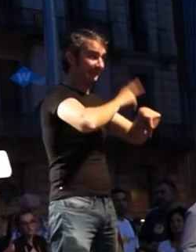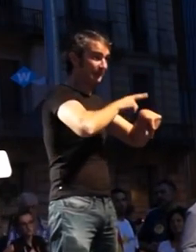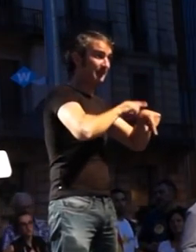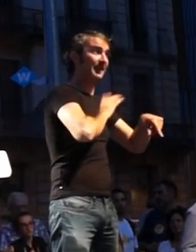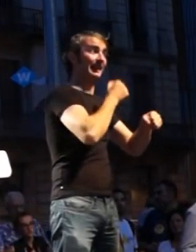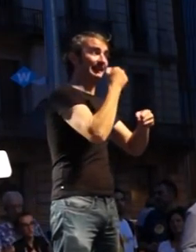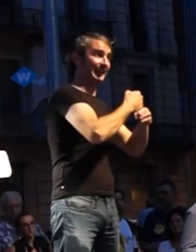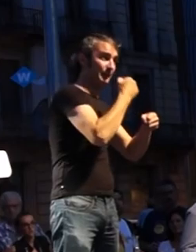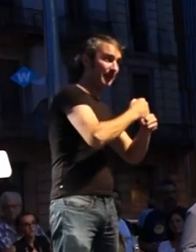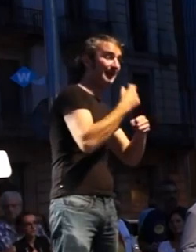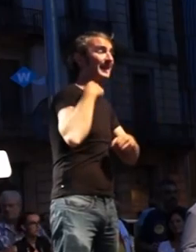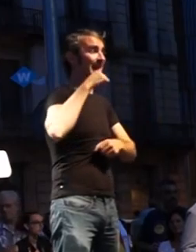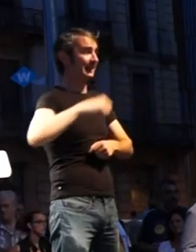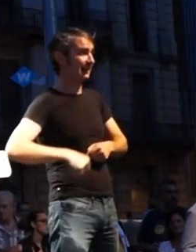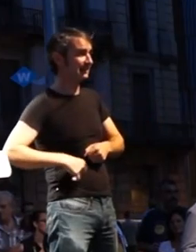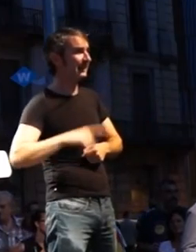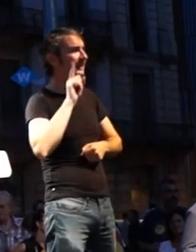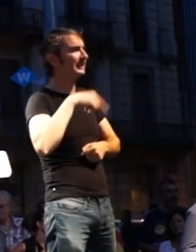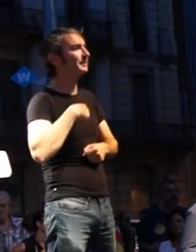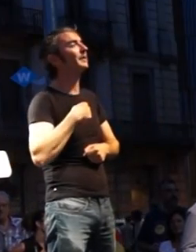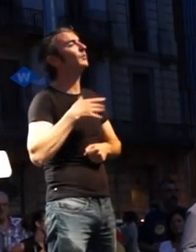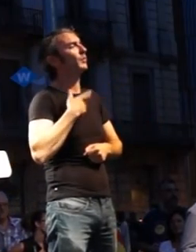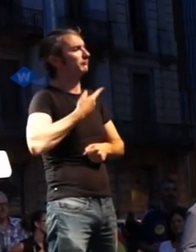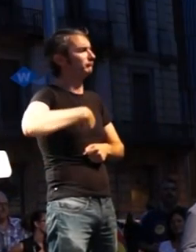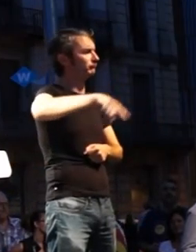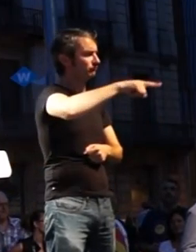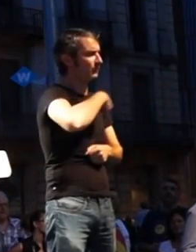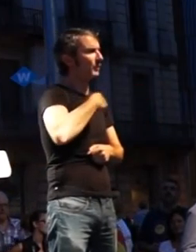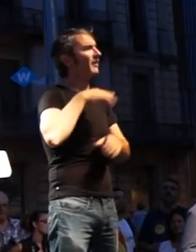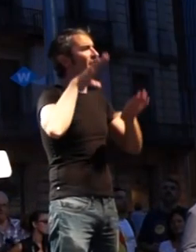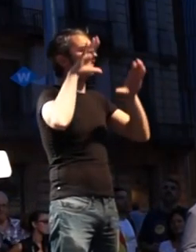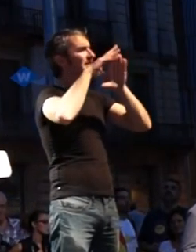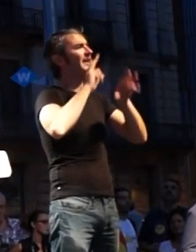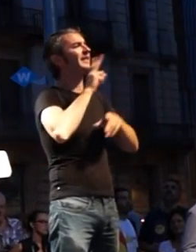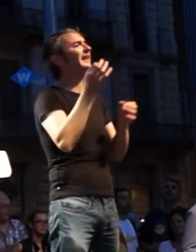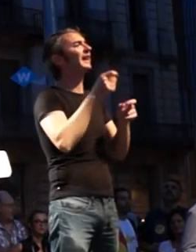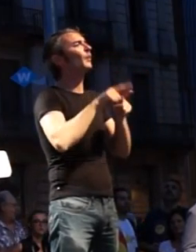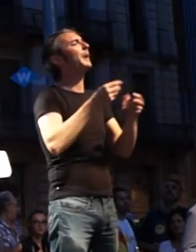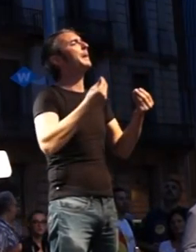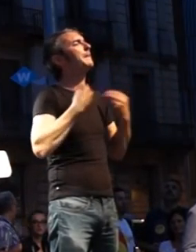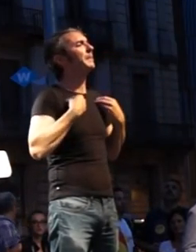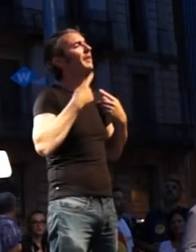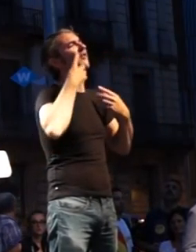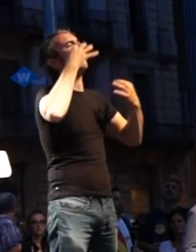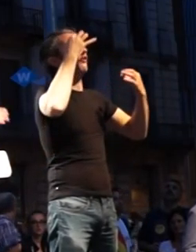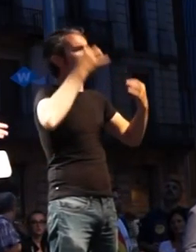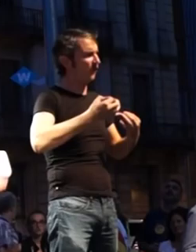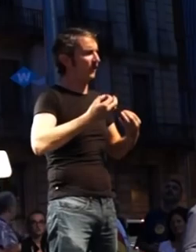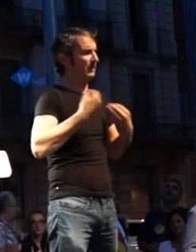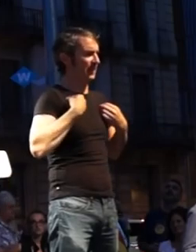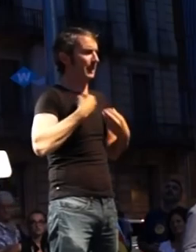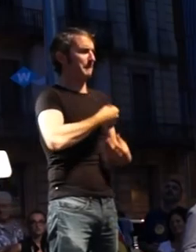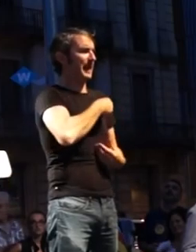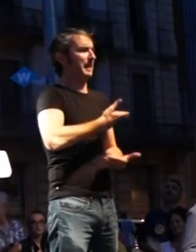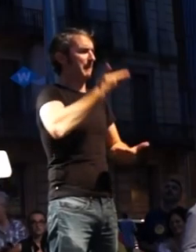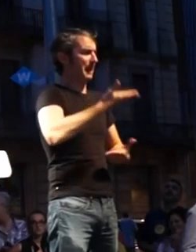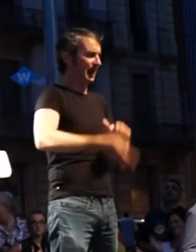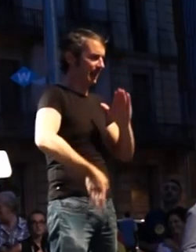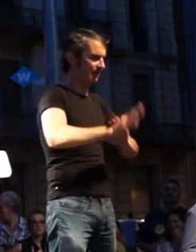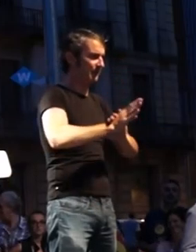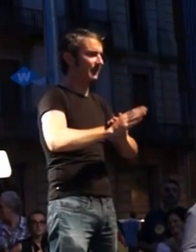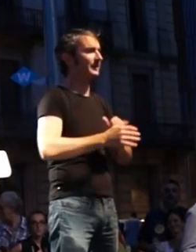de treballs i de riquesa, podrem viure els que a les feministes ens agrada dir una vida que mereixi la pena ser viscuda.